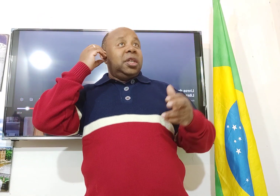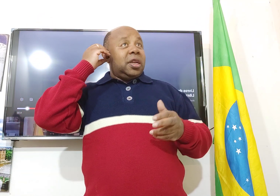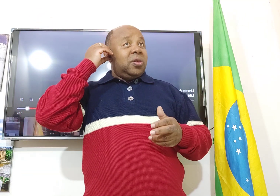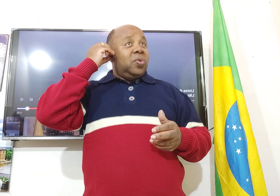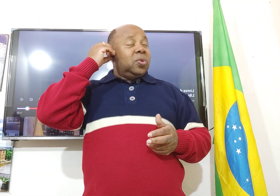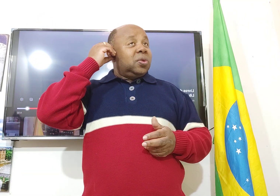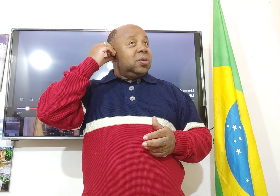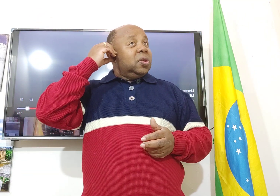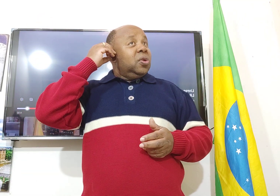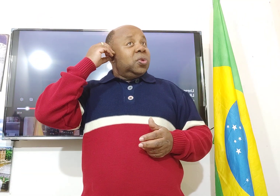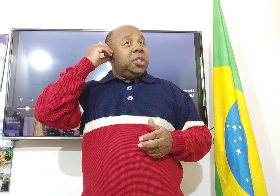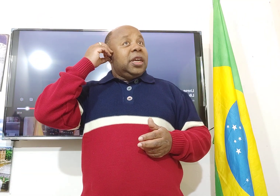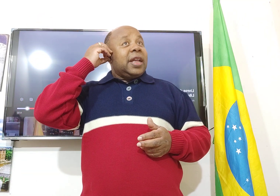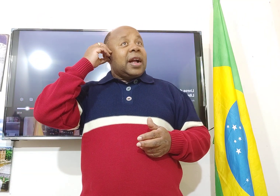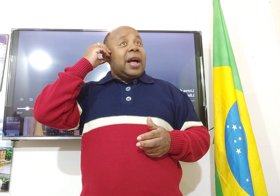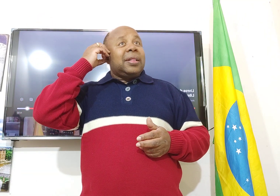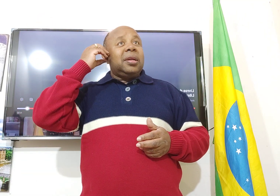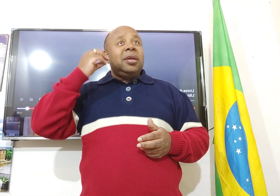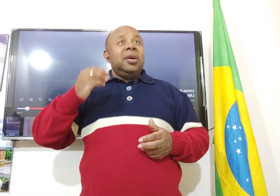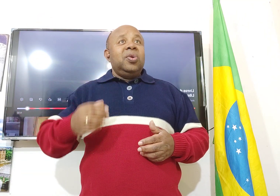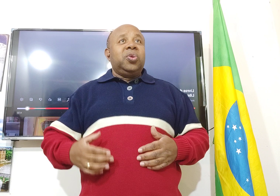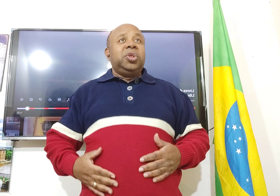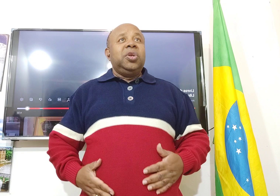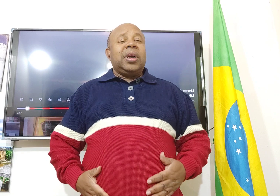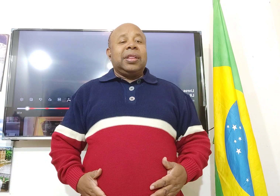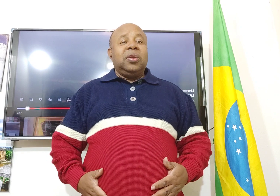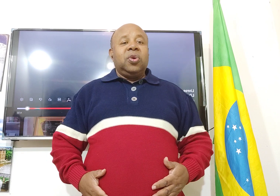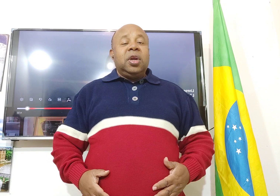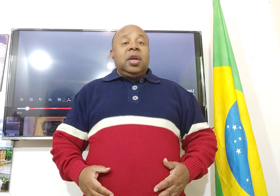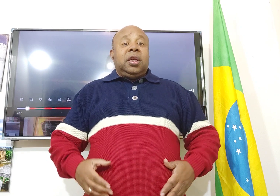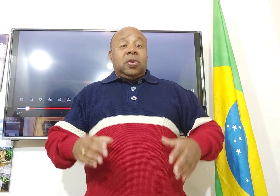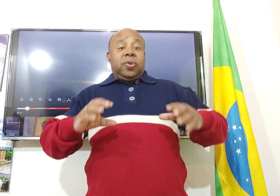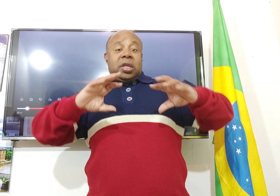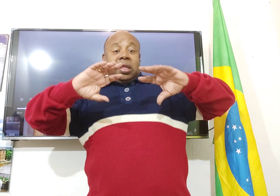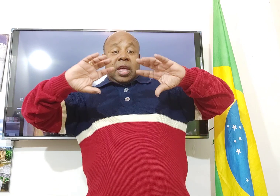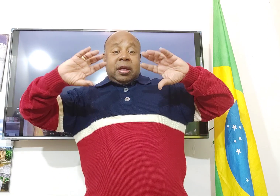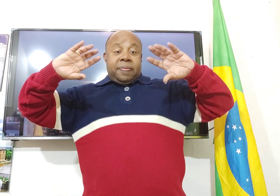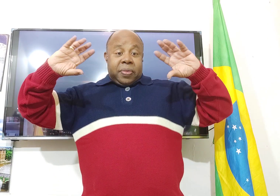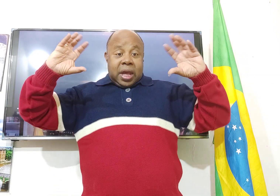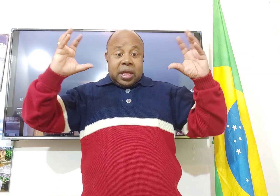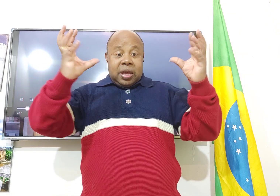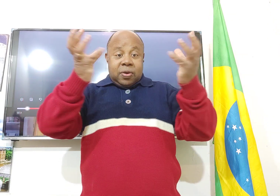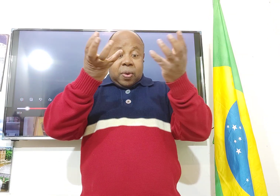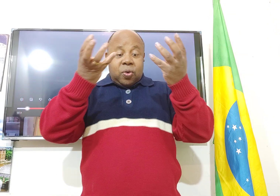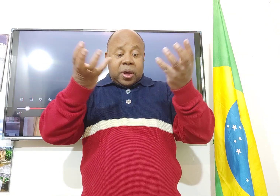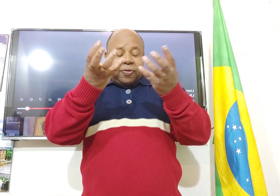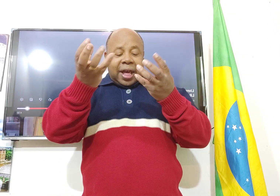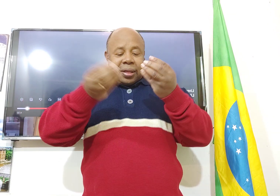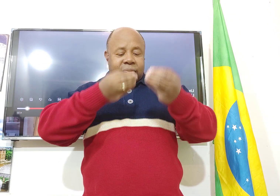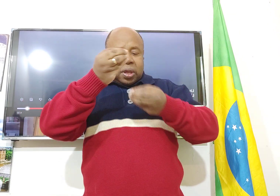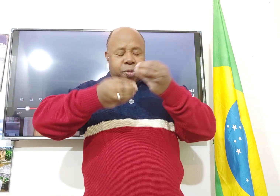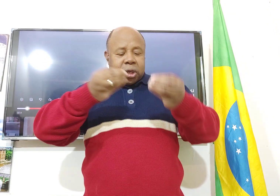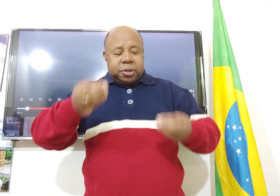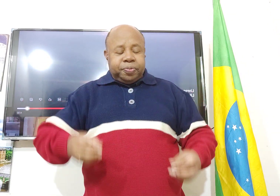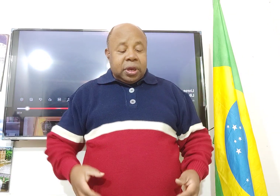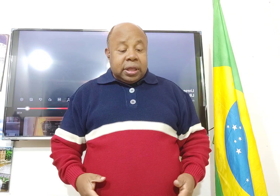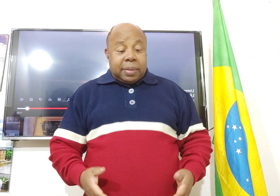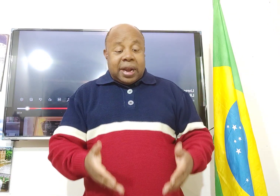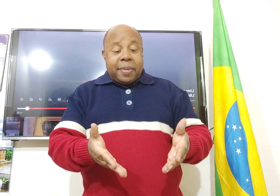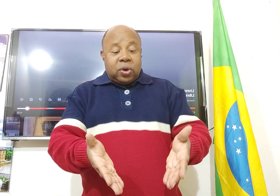atrás do outro. O dia da caça e outro dia do caçador. Então você tem aí algumas frases que você pode trabalhar. Mas quando